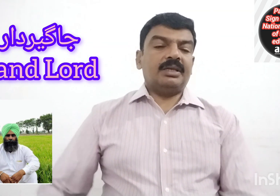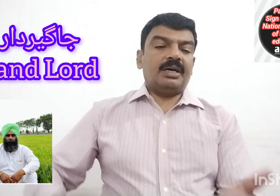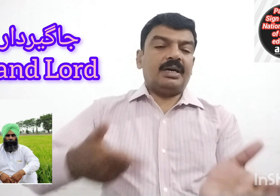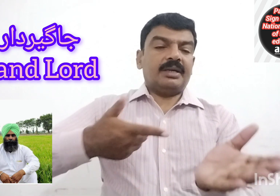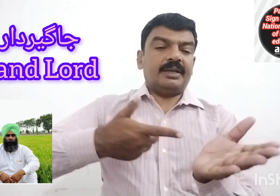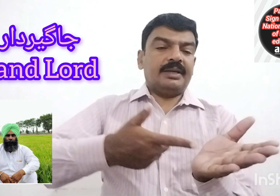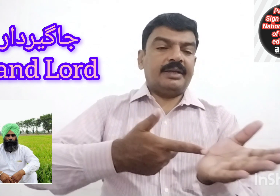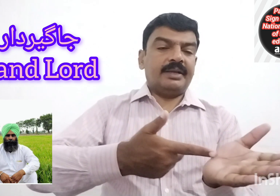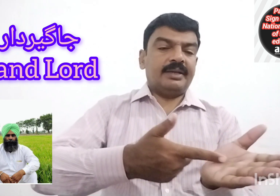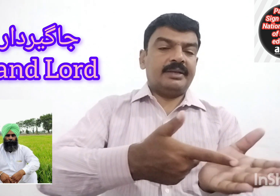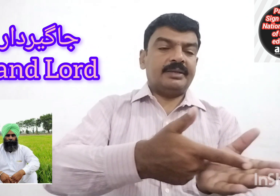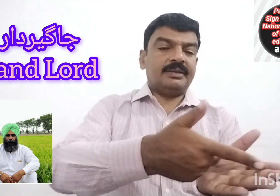जागीरदार।